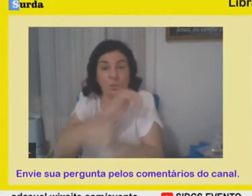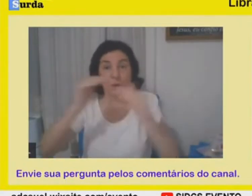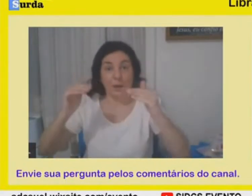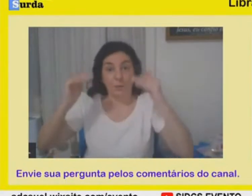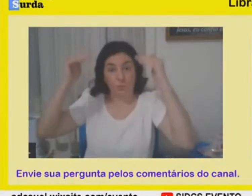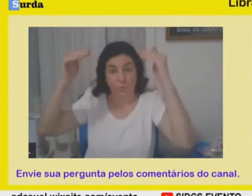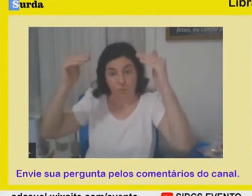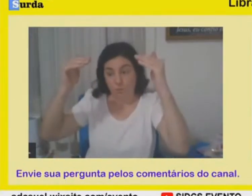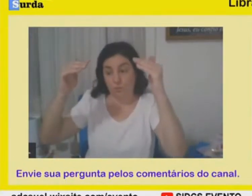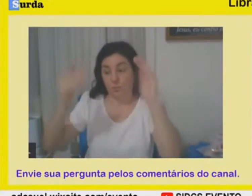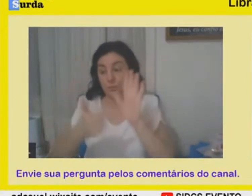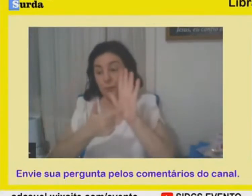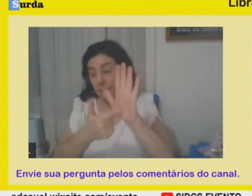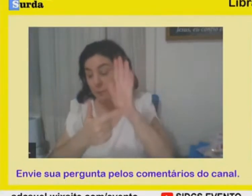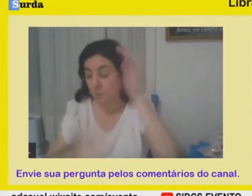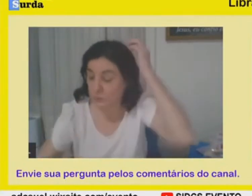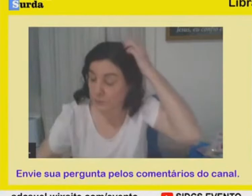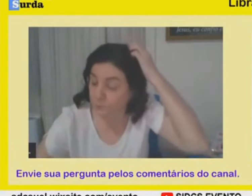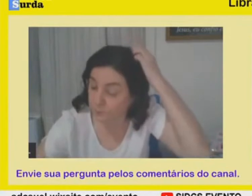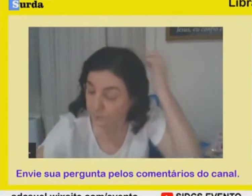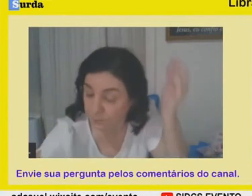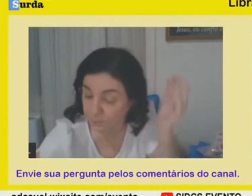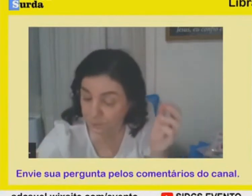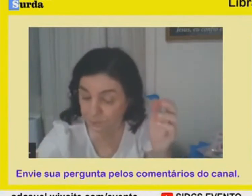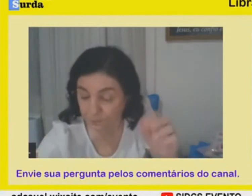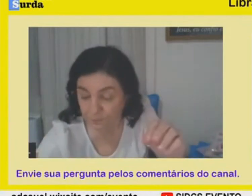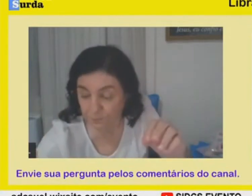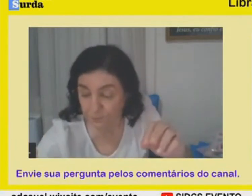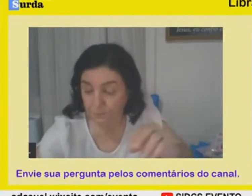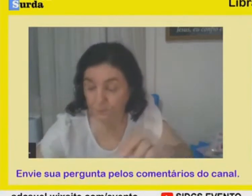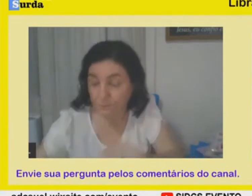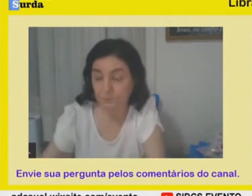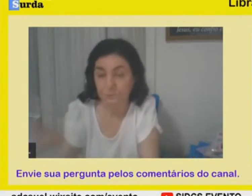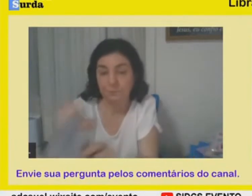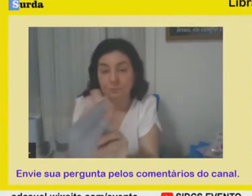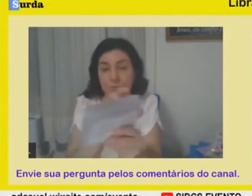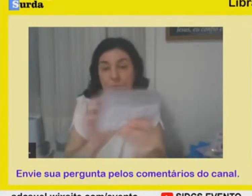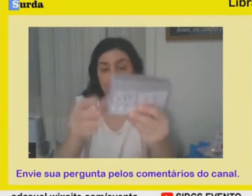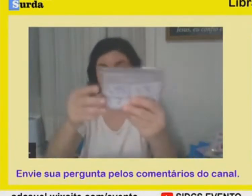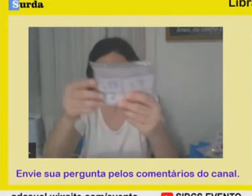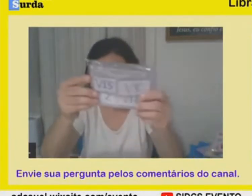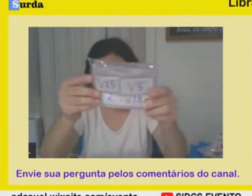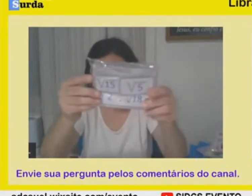Agora eu vou mostrar o material para adulto, tá? Para aluno adulto.